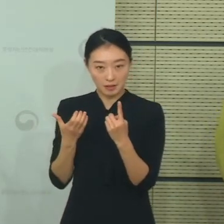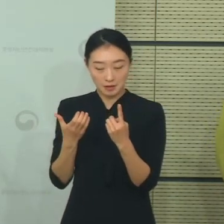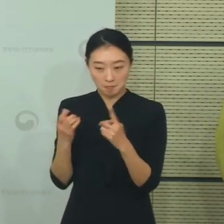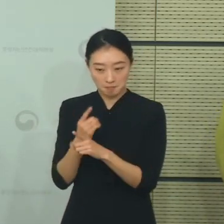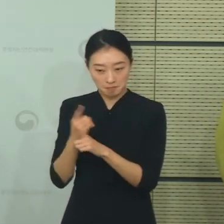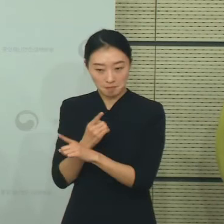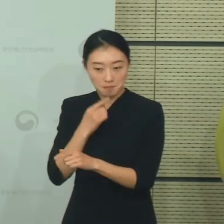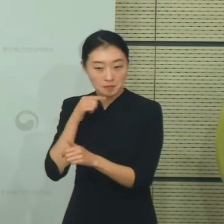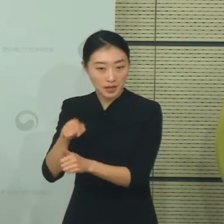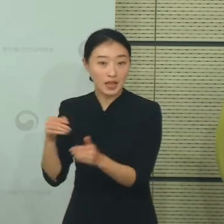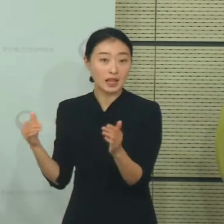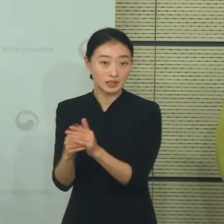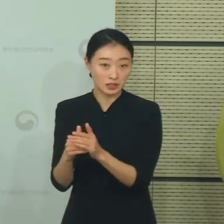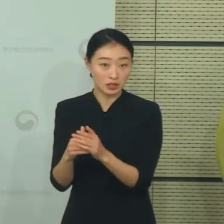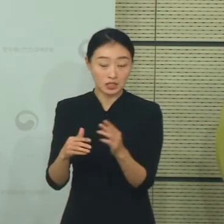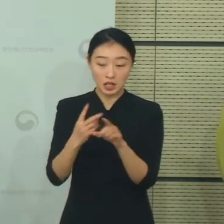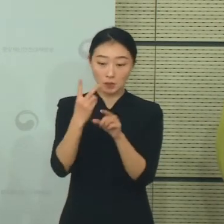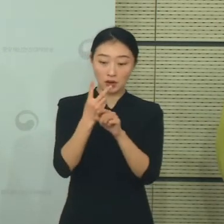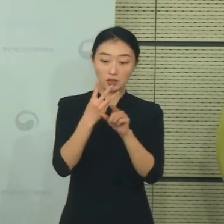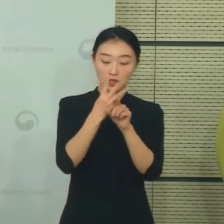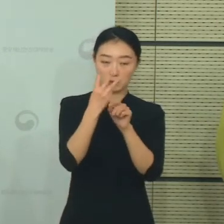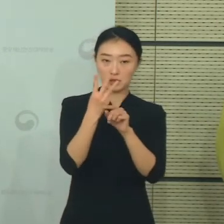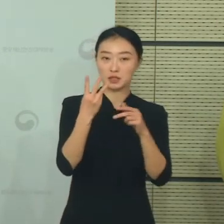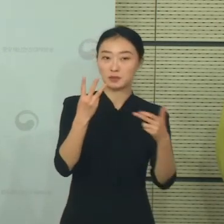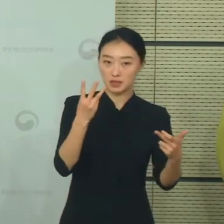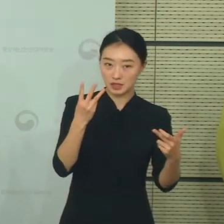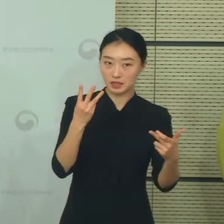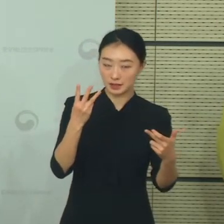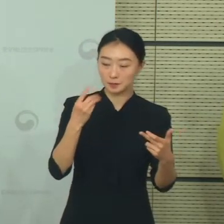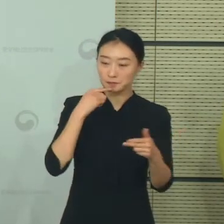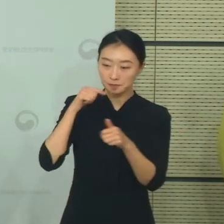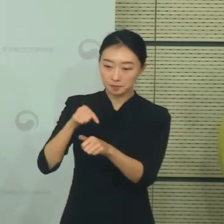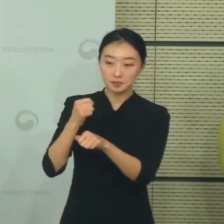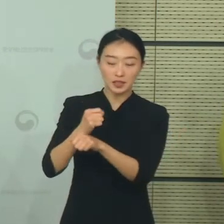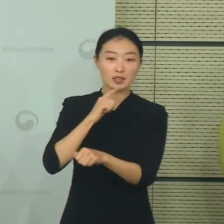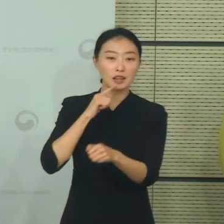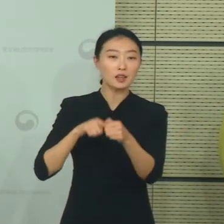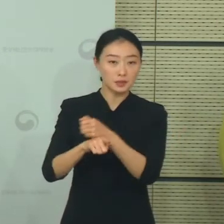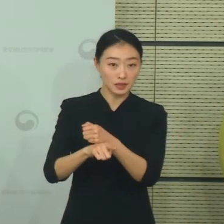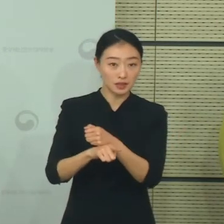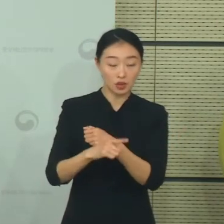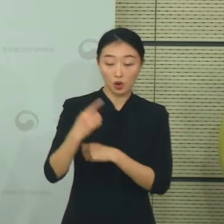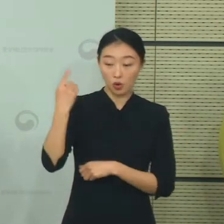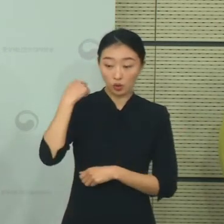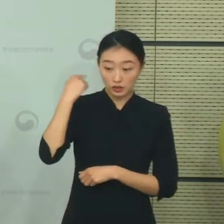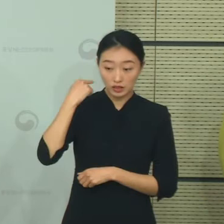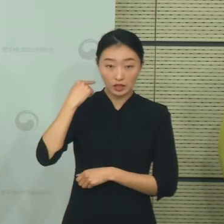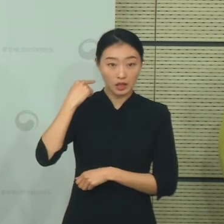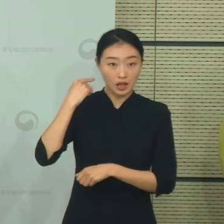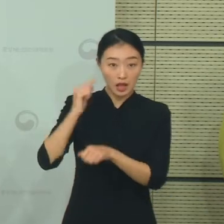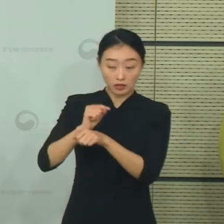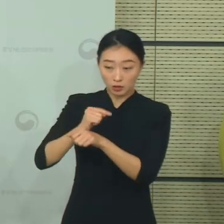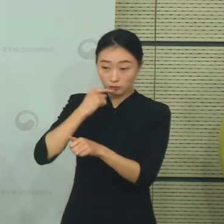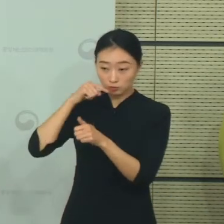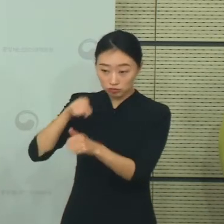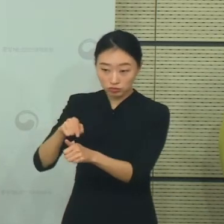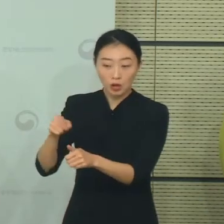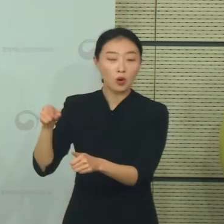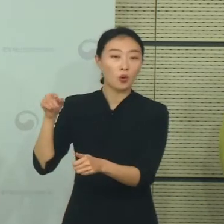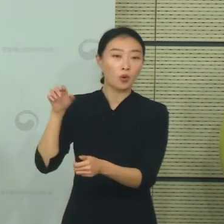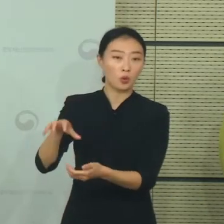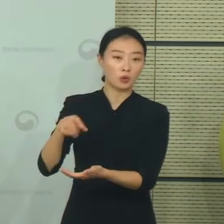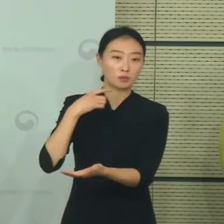3월 17일 날 처분을 한 곳이 137개소였다는 얘기입니다. 그래서 어저께는 행정 처분이 이루어진 곳은 아직까지는 보고되지 않고